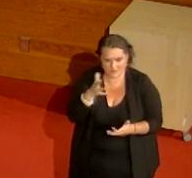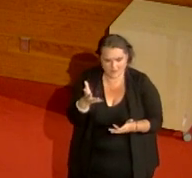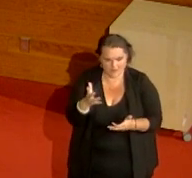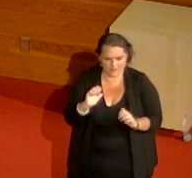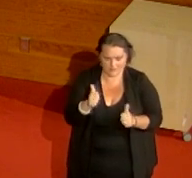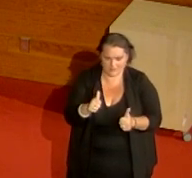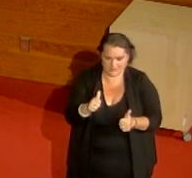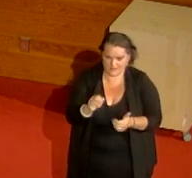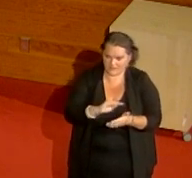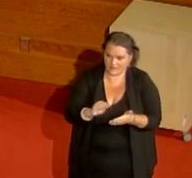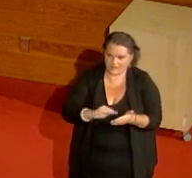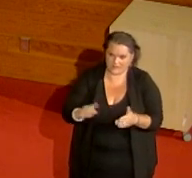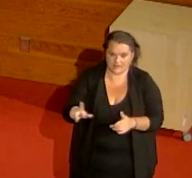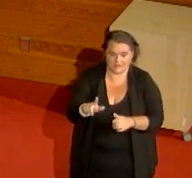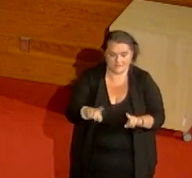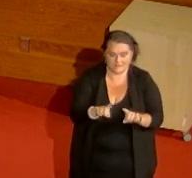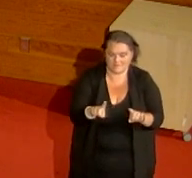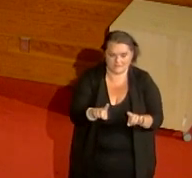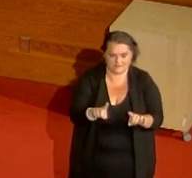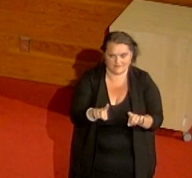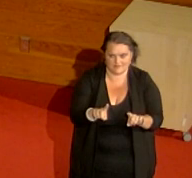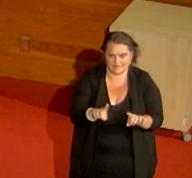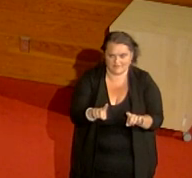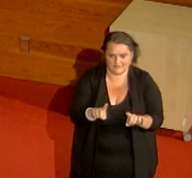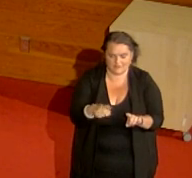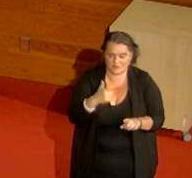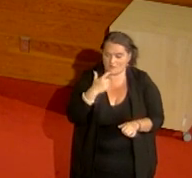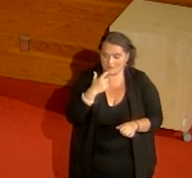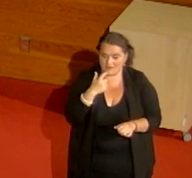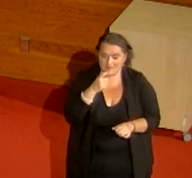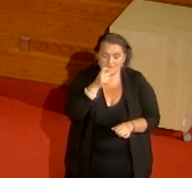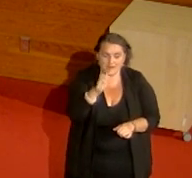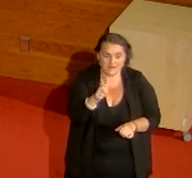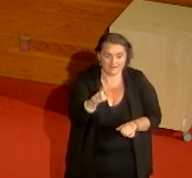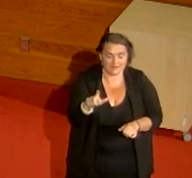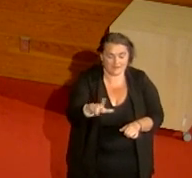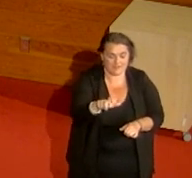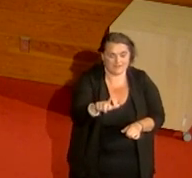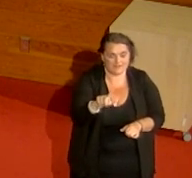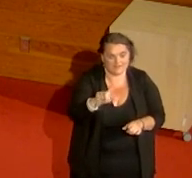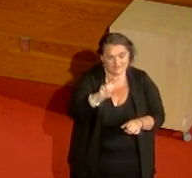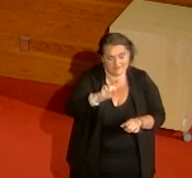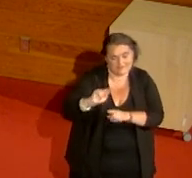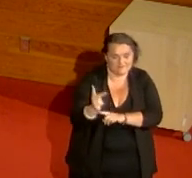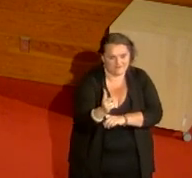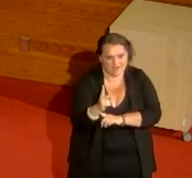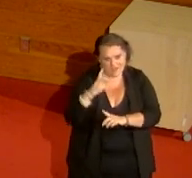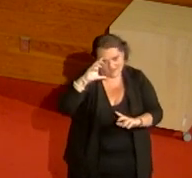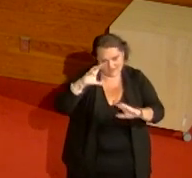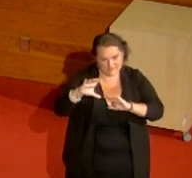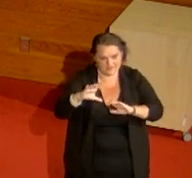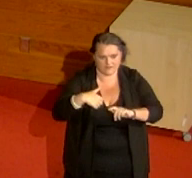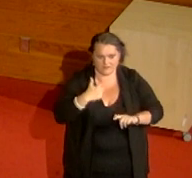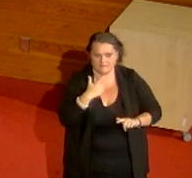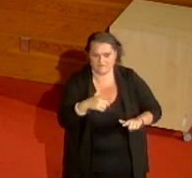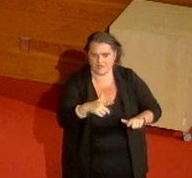lugar de elegir licenciatura en informática como ponía ingeniería dijeron No Esto no es como si se activara esa idea